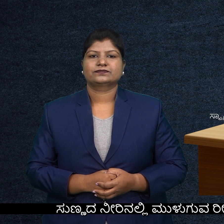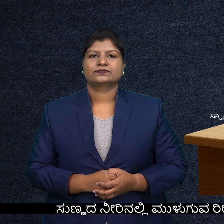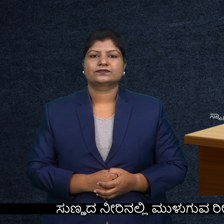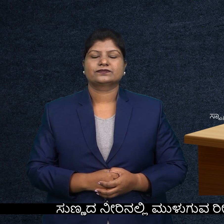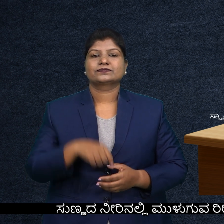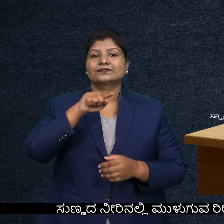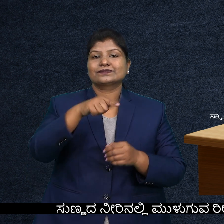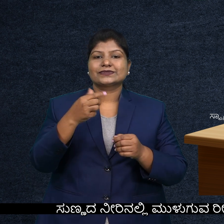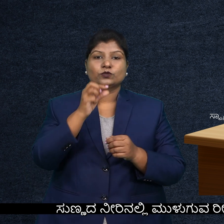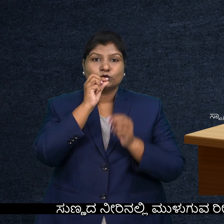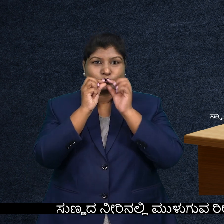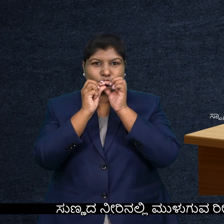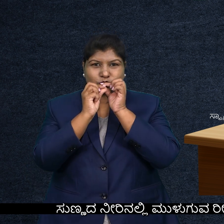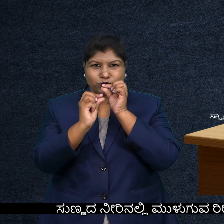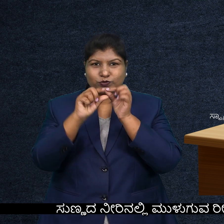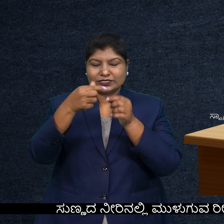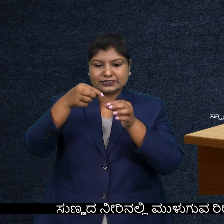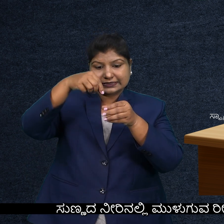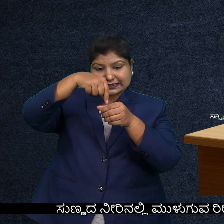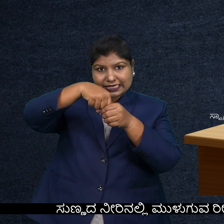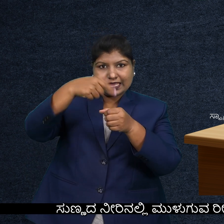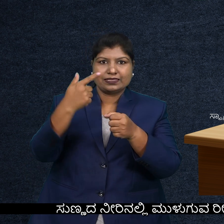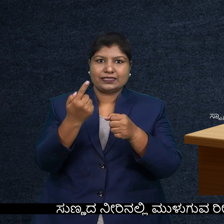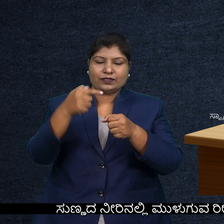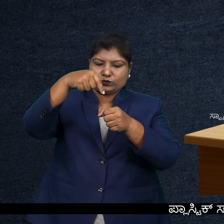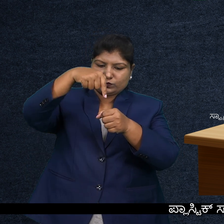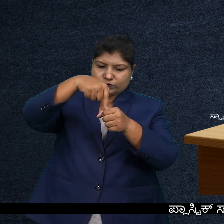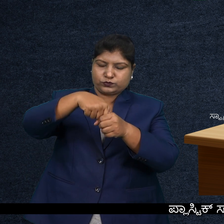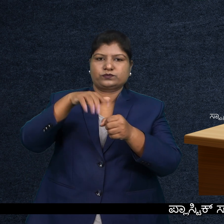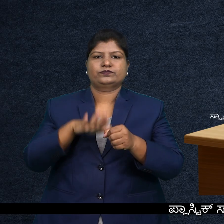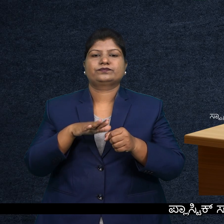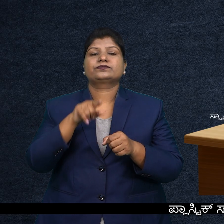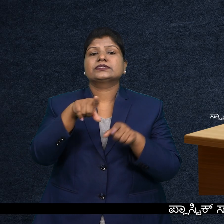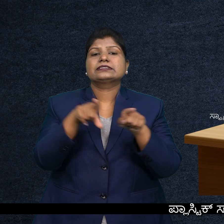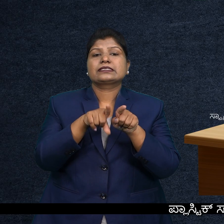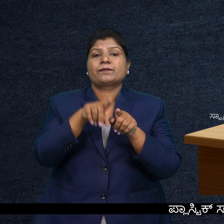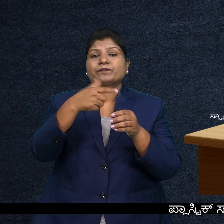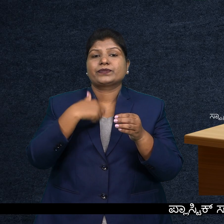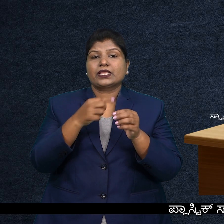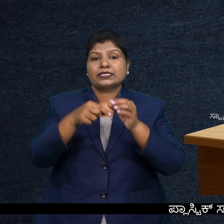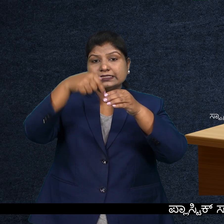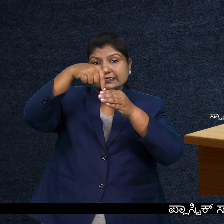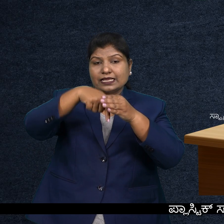ಸುಣ್ಣದ ನೀರಿನಲ್ಲಿ ಮುಳುಗುವ ರೀತಿಯಲ್ಲಿ ಮುಚ್ಚಳದ ರಂಧ್ರದ ಮೂಲಕ ಪ್ಲಾಸ್ಟಿಕ್ ಸ್ಟ್ರಾವ್ ಅನ್ನು ಸೇರಿಸಿ.